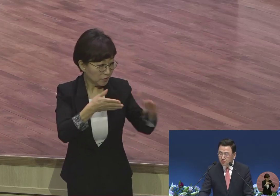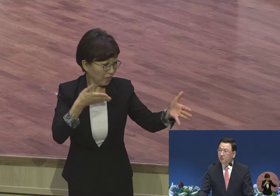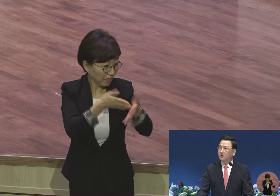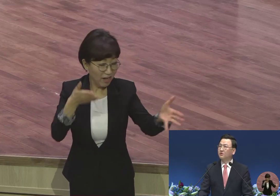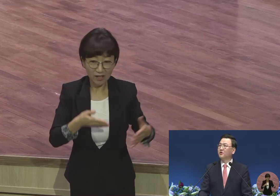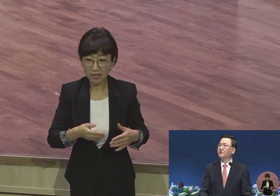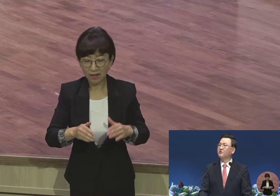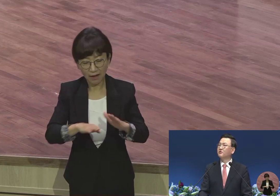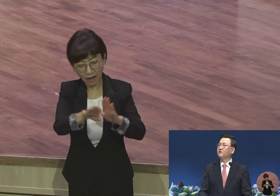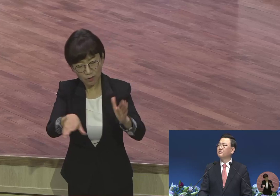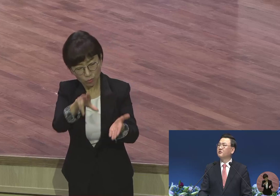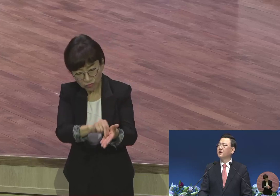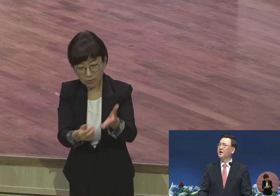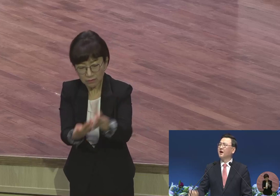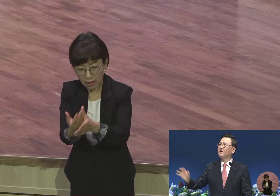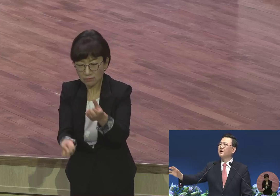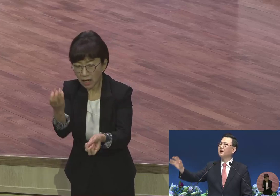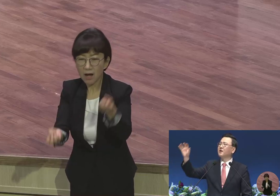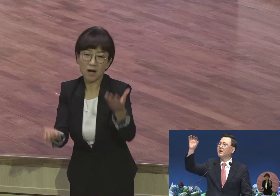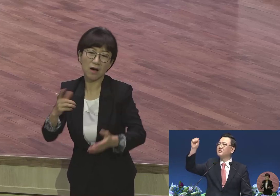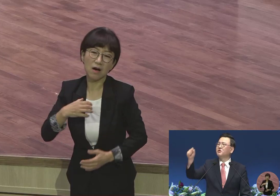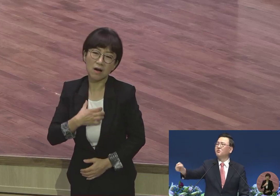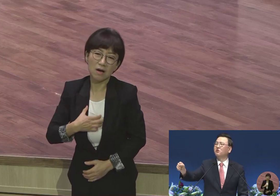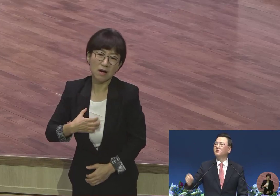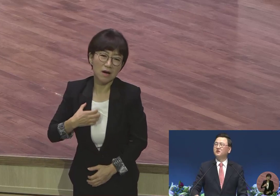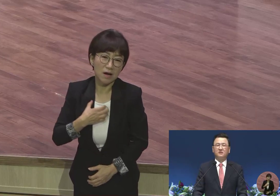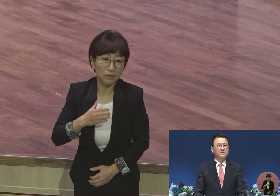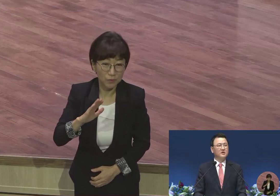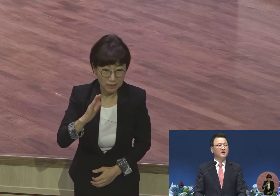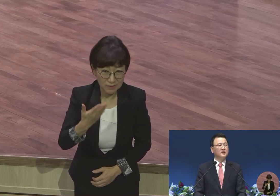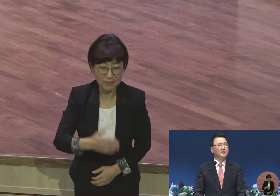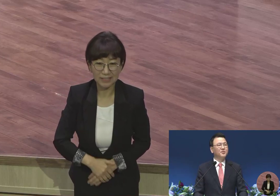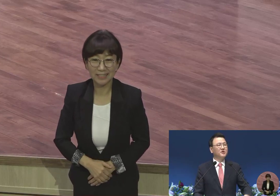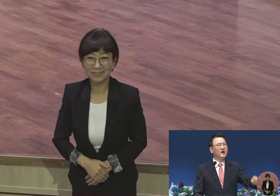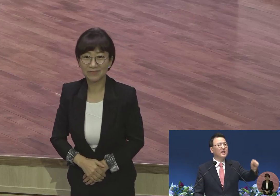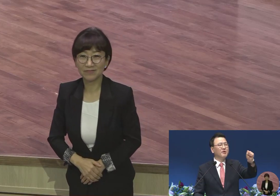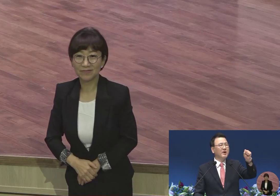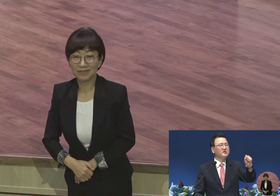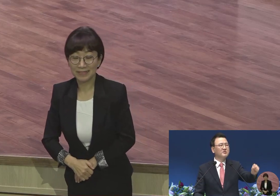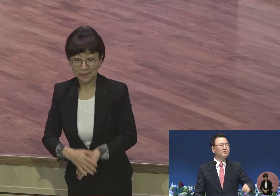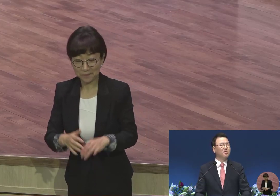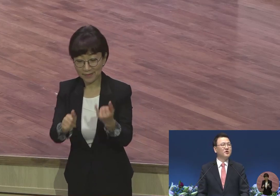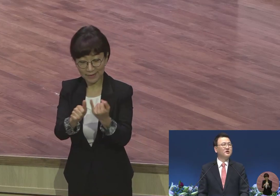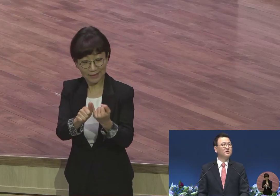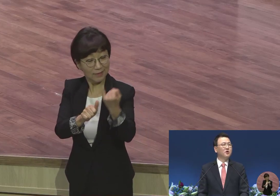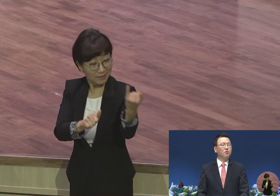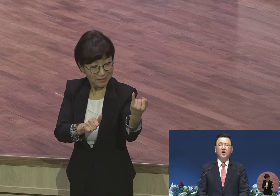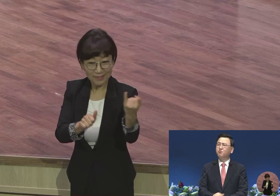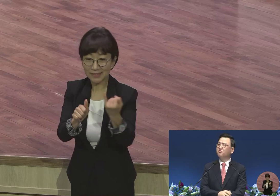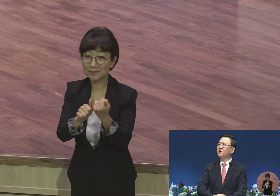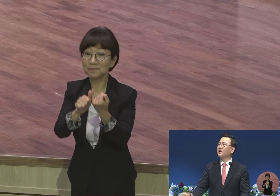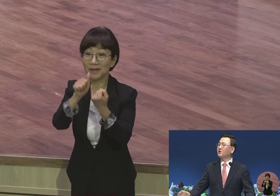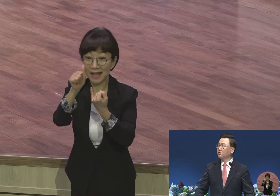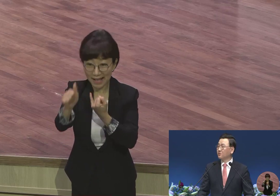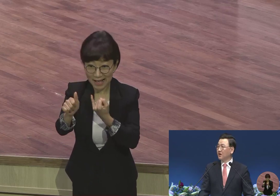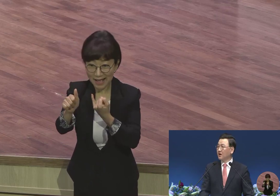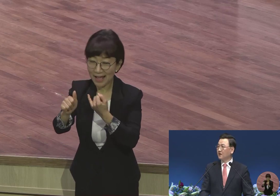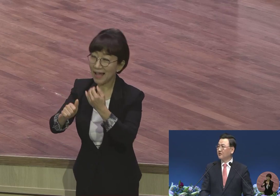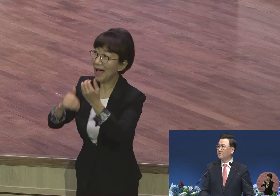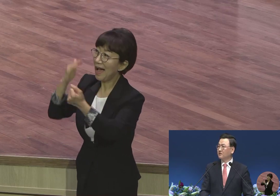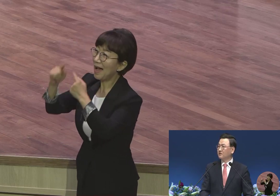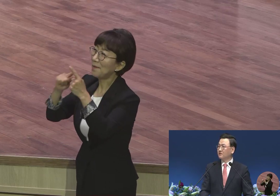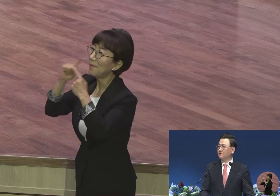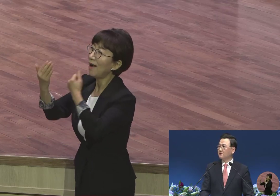문이 무너지는 거예요. 아내가 하나님의 말씀을 먹으면 남편이 하나님의 말씀을 먹으면 왜 부부 사이가 안